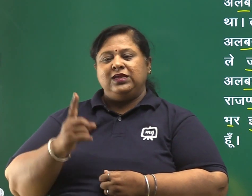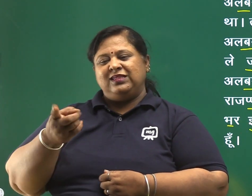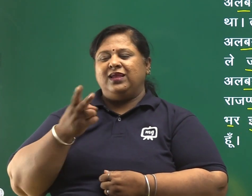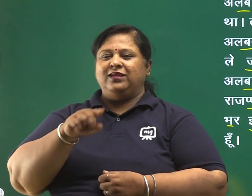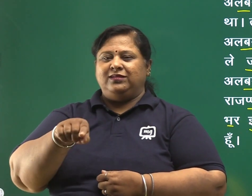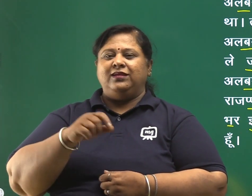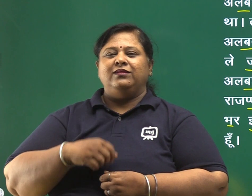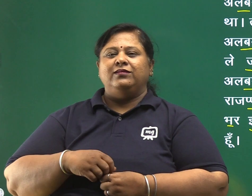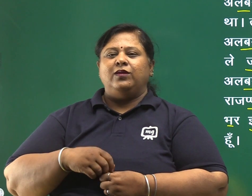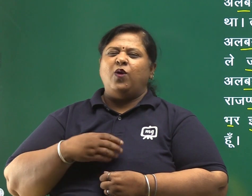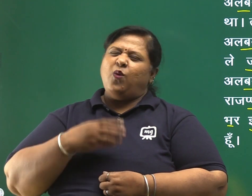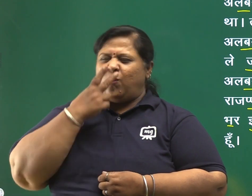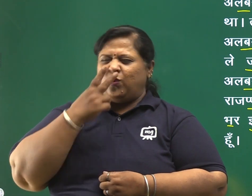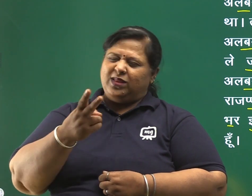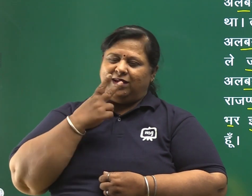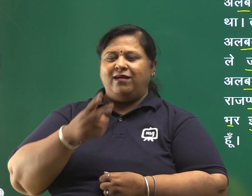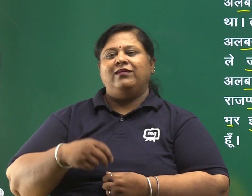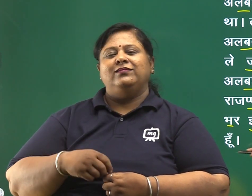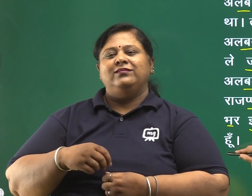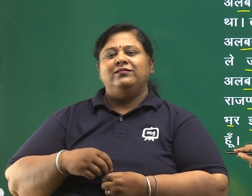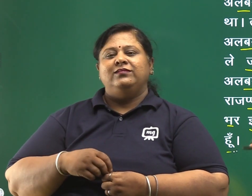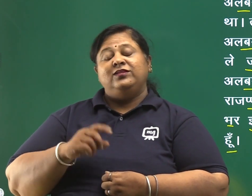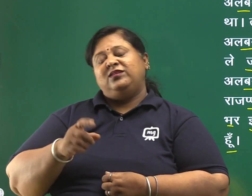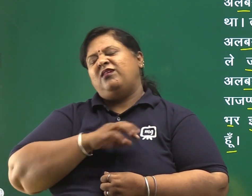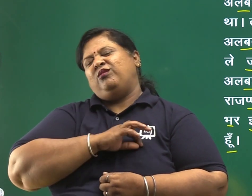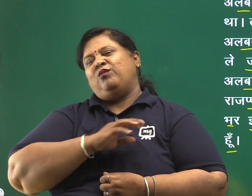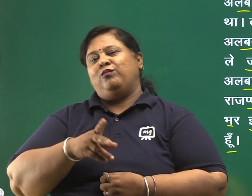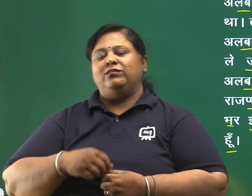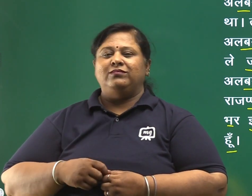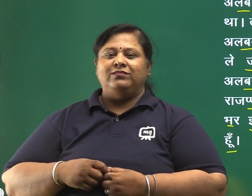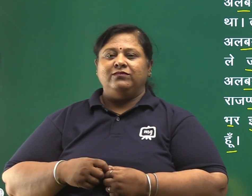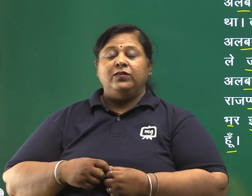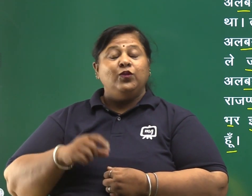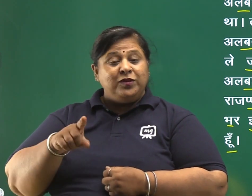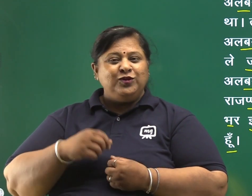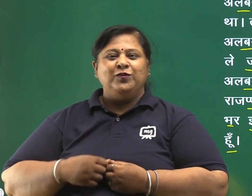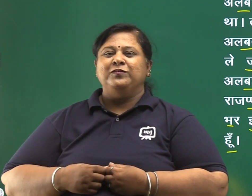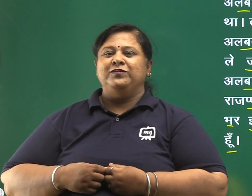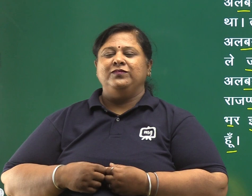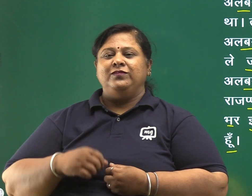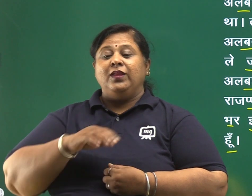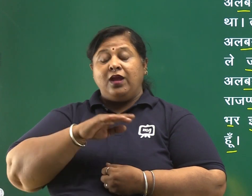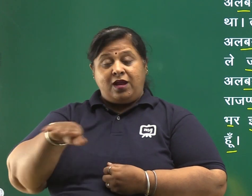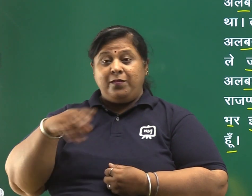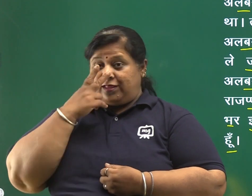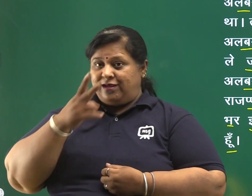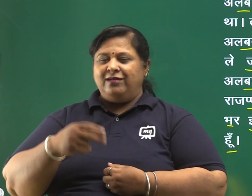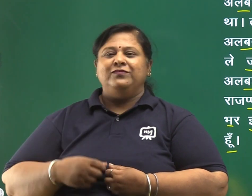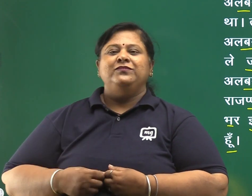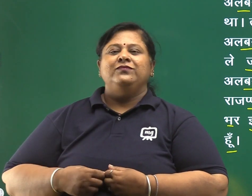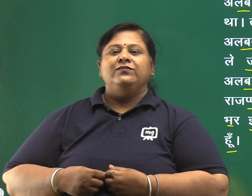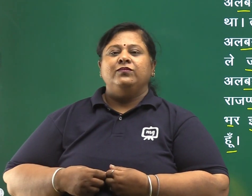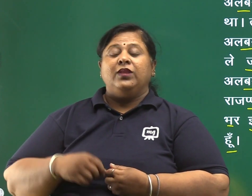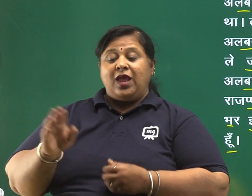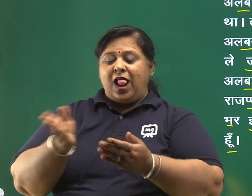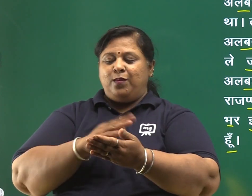इसे और देखना चाहता हूँ। तो बच्चों, यहाँ हमने देखा